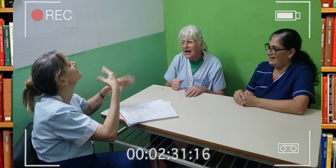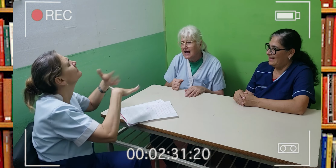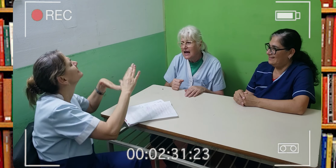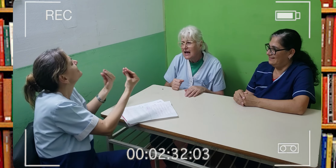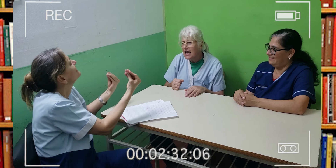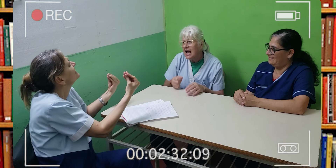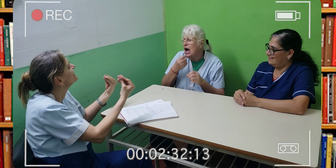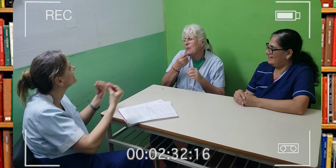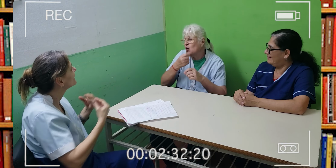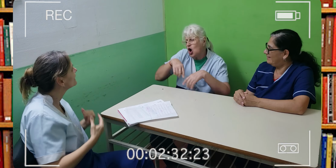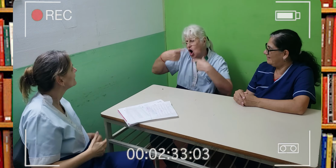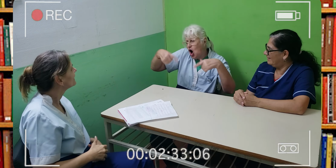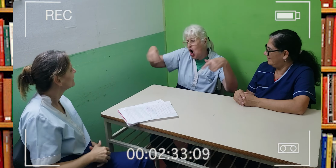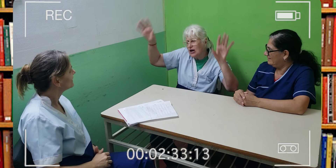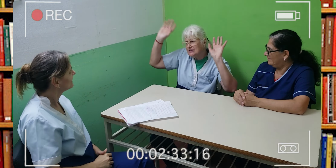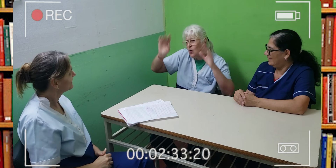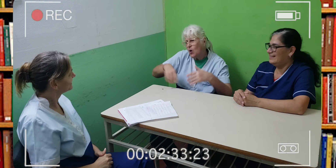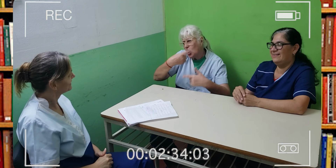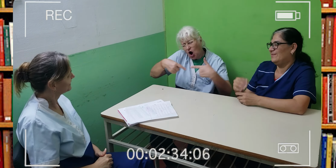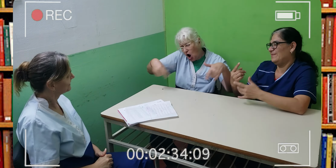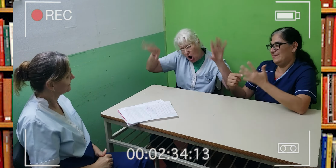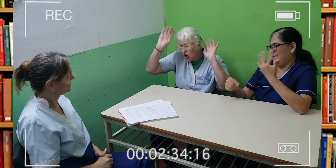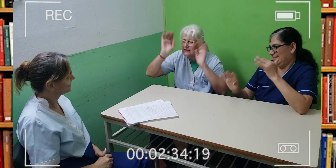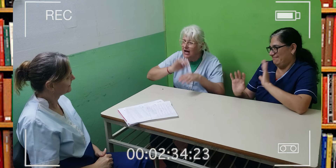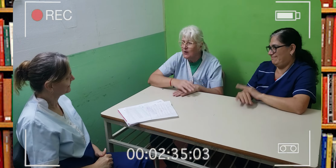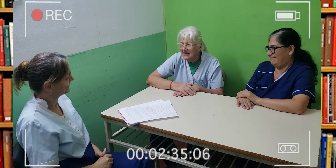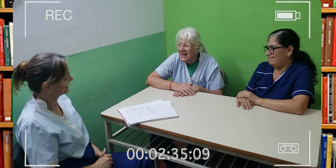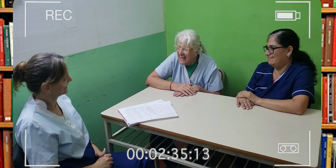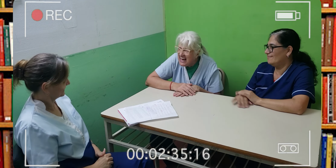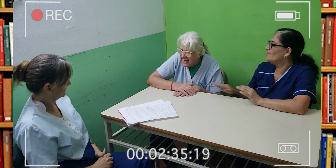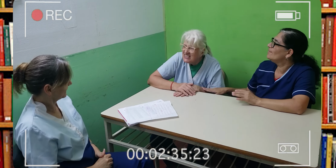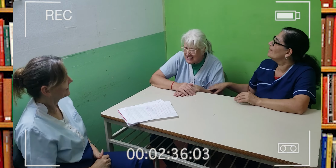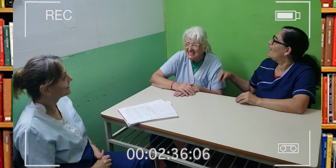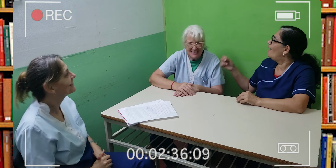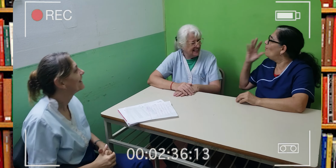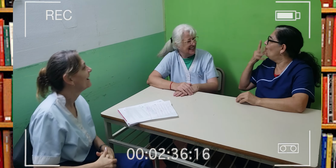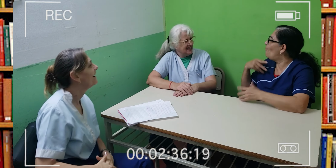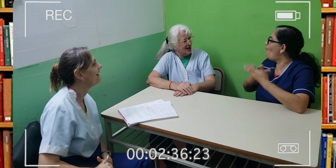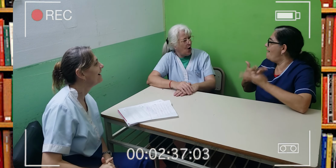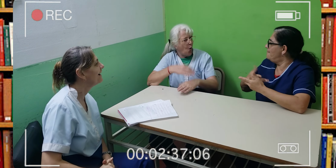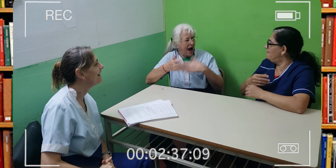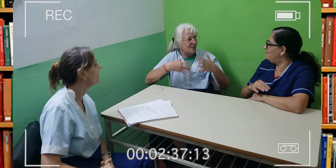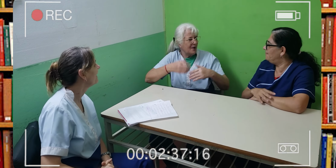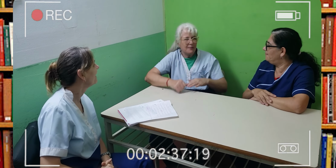Con Alejandro también, sí, pasamos muchas cosas lindas, divertidas.